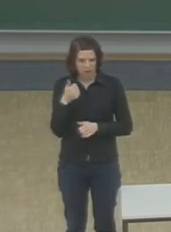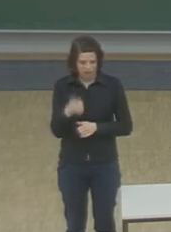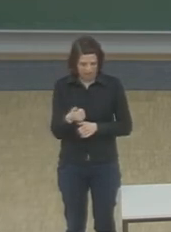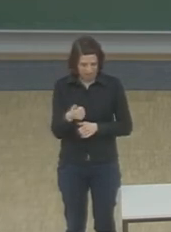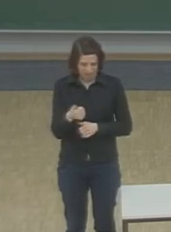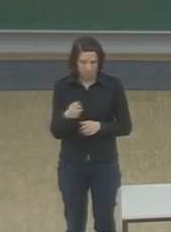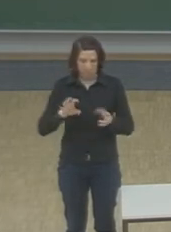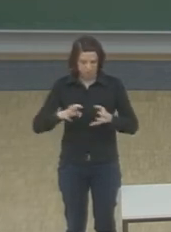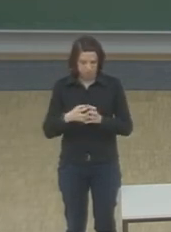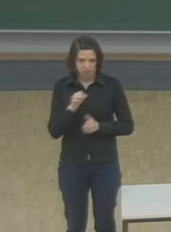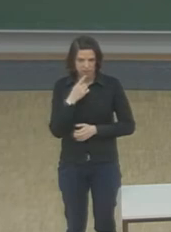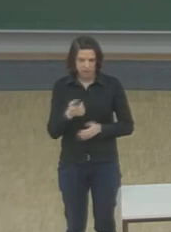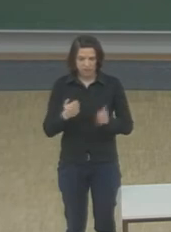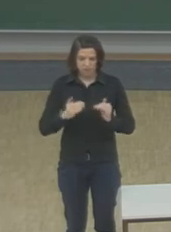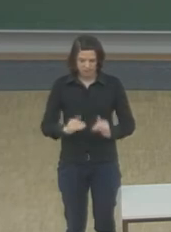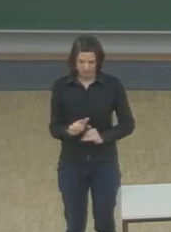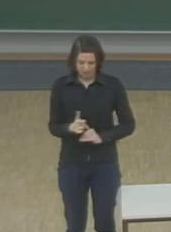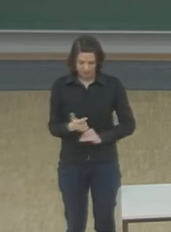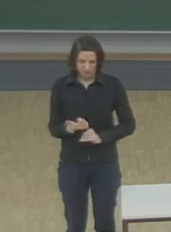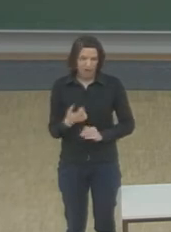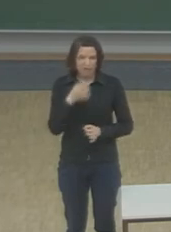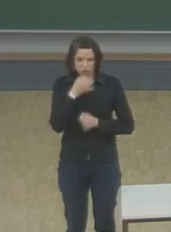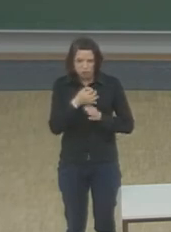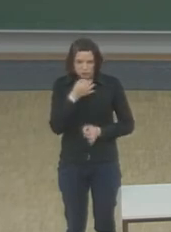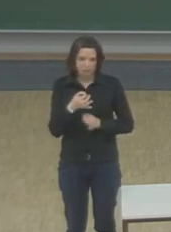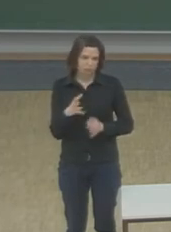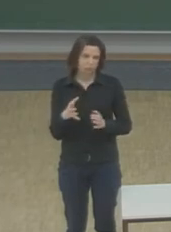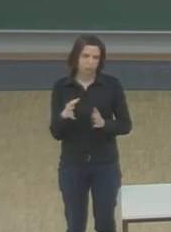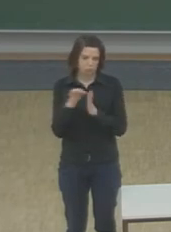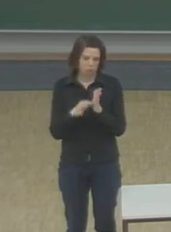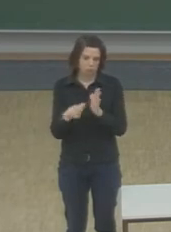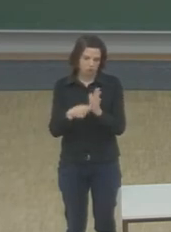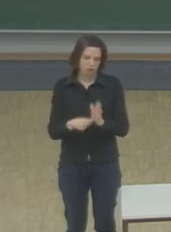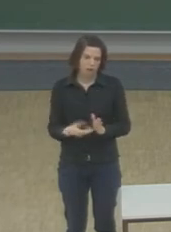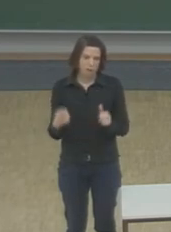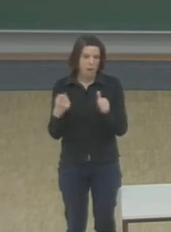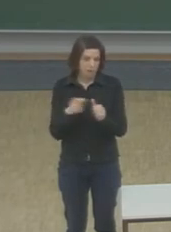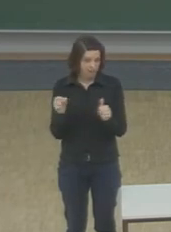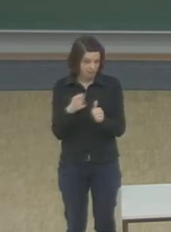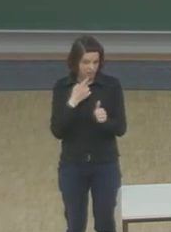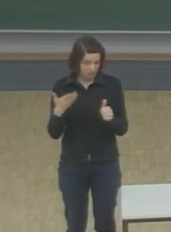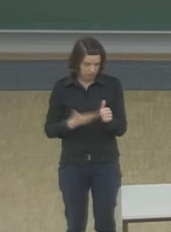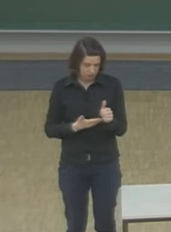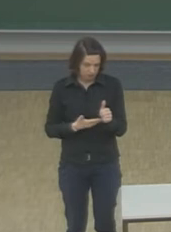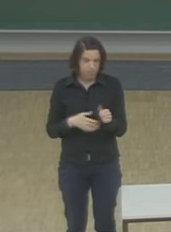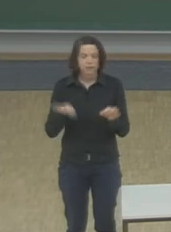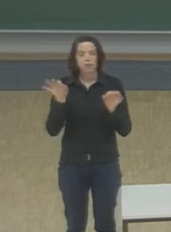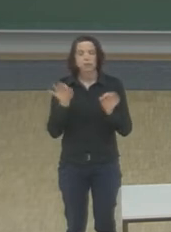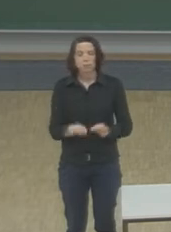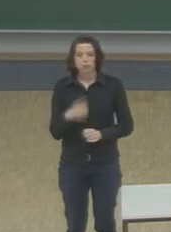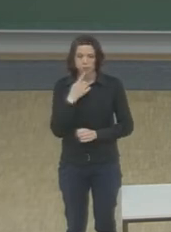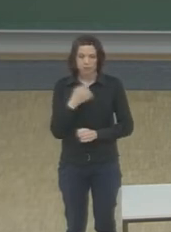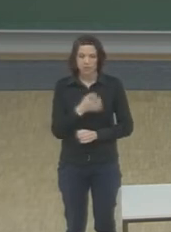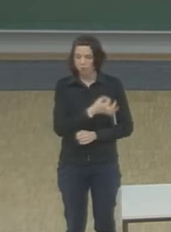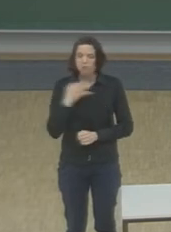verkürzt, unterschlägt aber zwei ganz entscheidende Spezifikationen. Es soll nach Winter darum gehen, Dinge, die uns